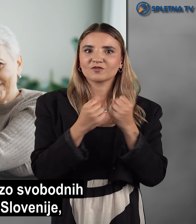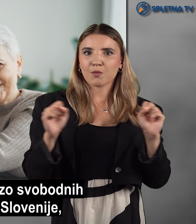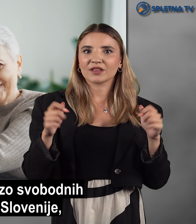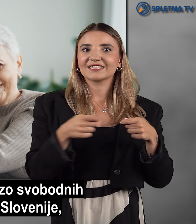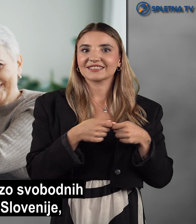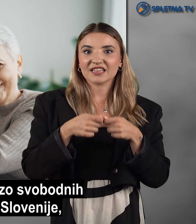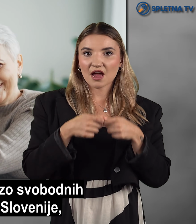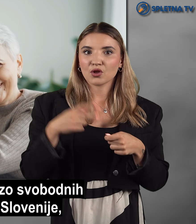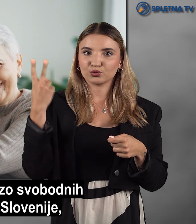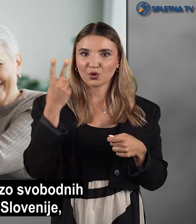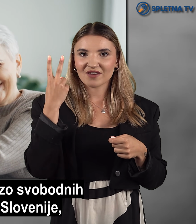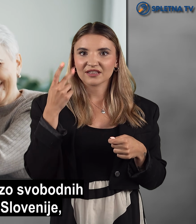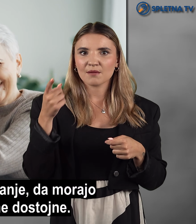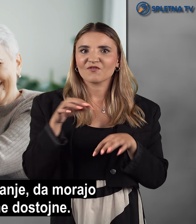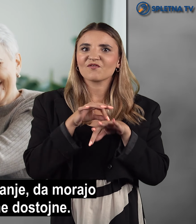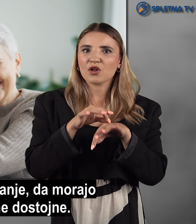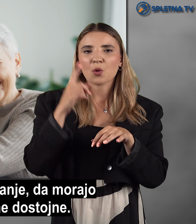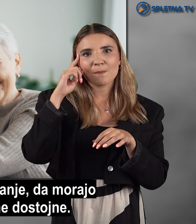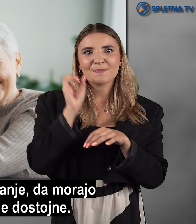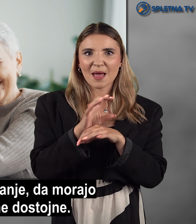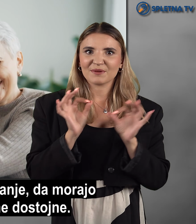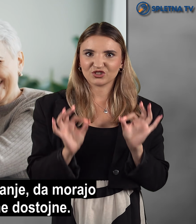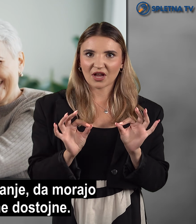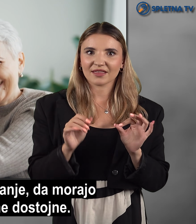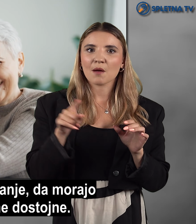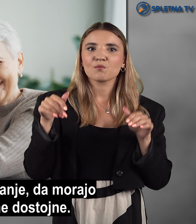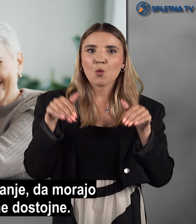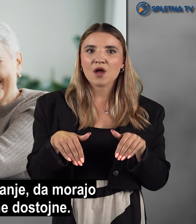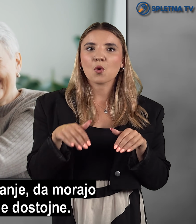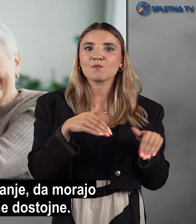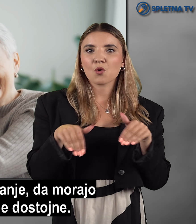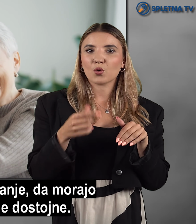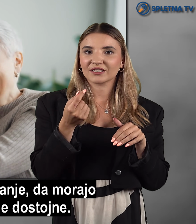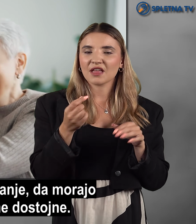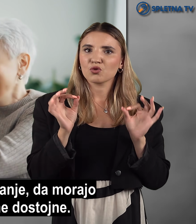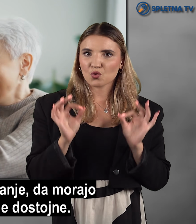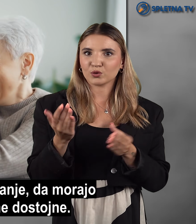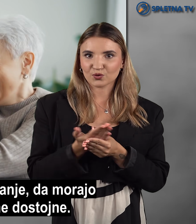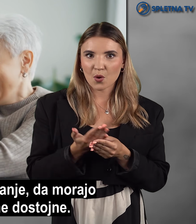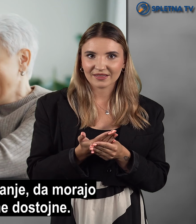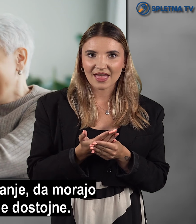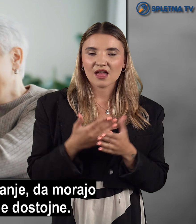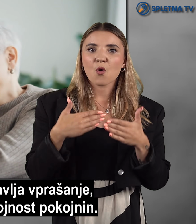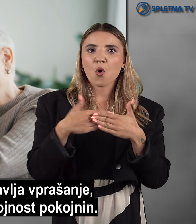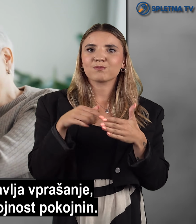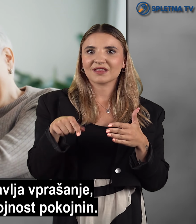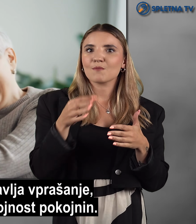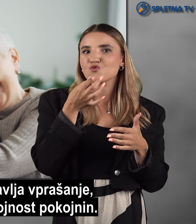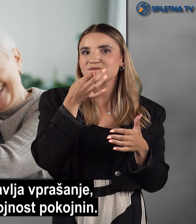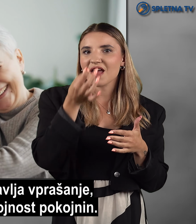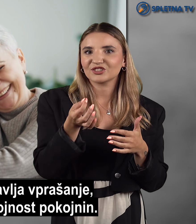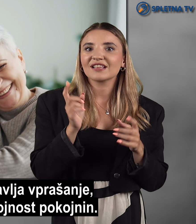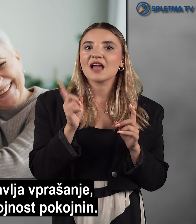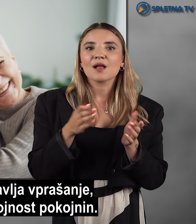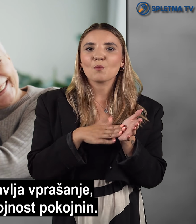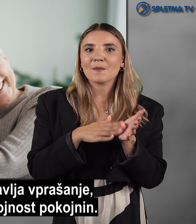Zvezo svobodnih sindikatov Slovenije, je vodilo prepričanje, da morajo biti pokojnine dostojne. Ob tem se